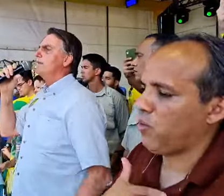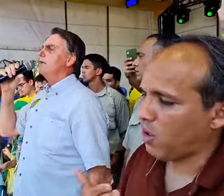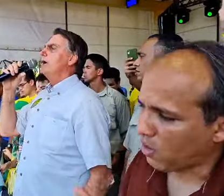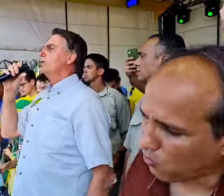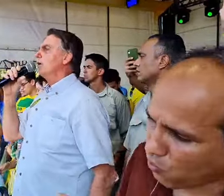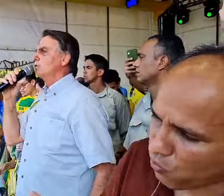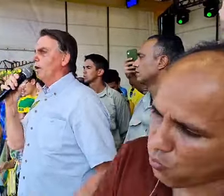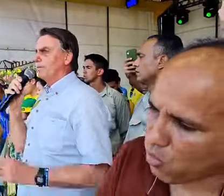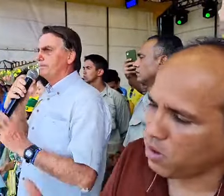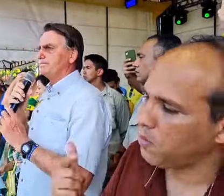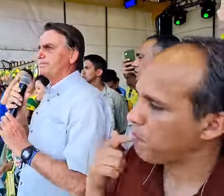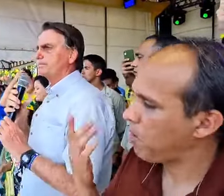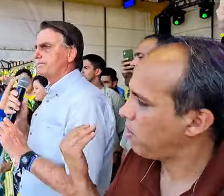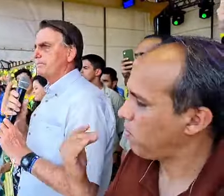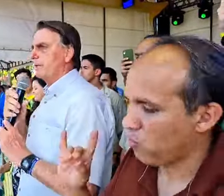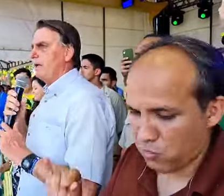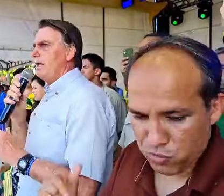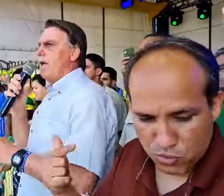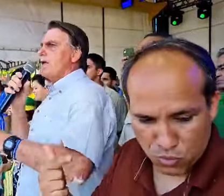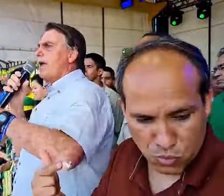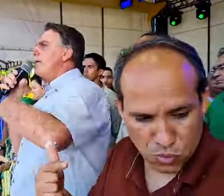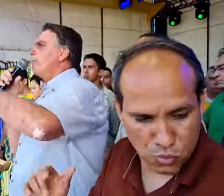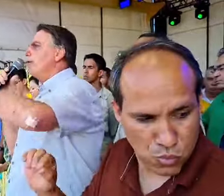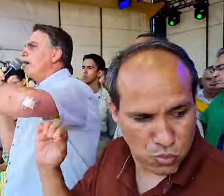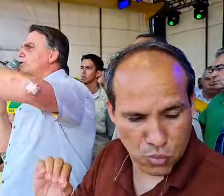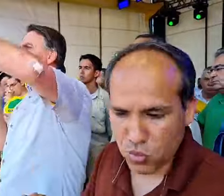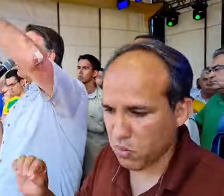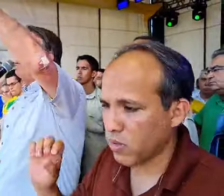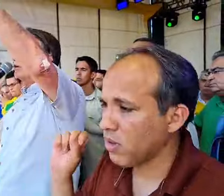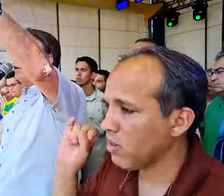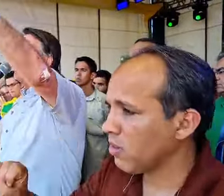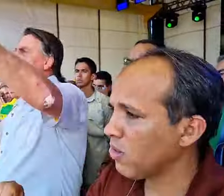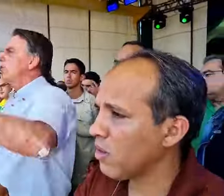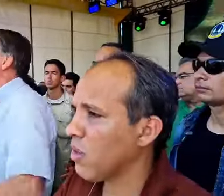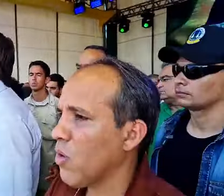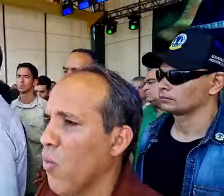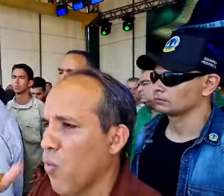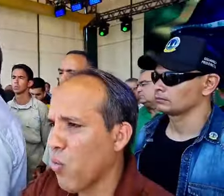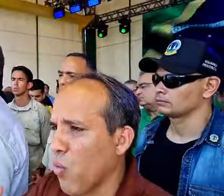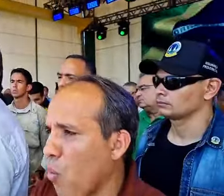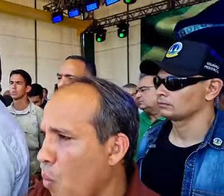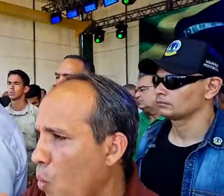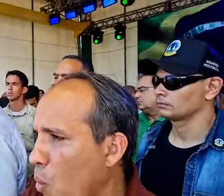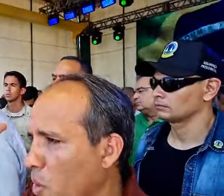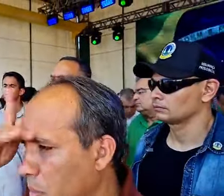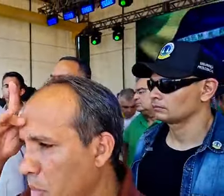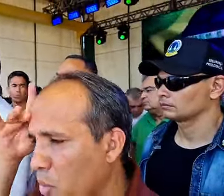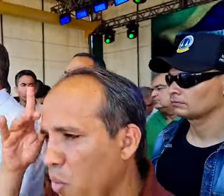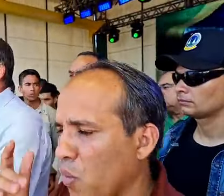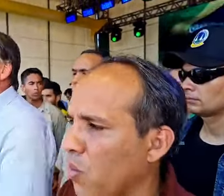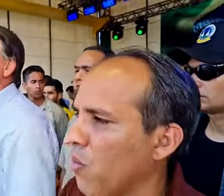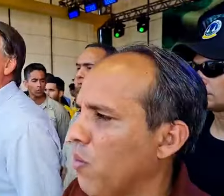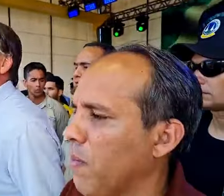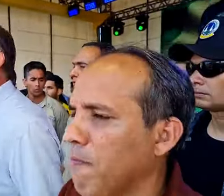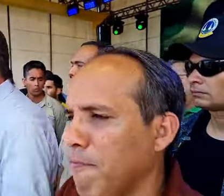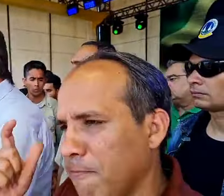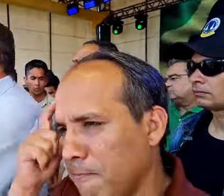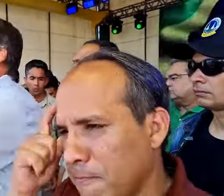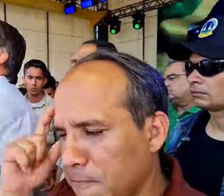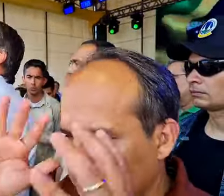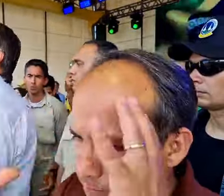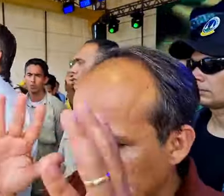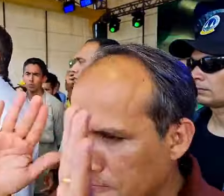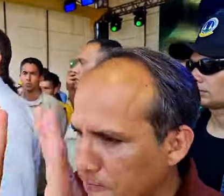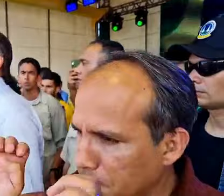dia 2 de outubro. Quem porventura votou no outro cara, reflita